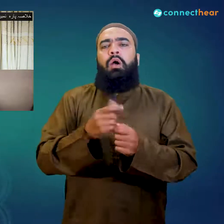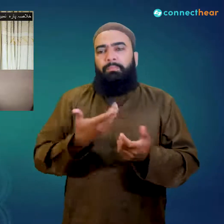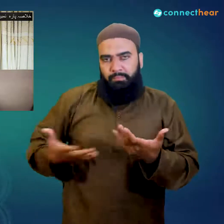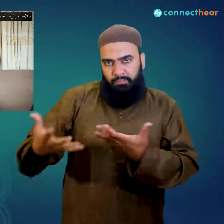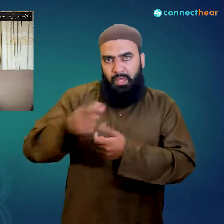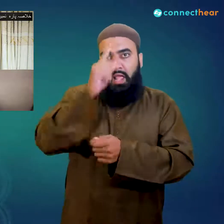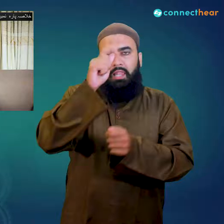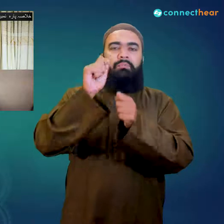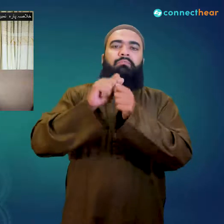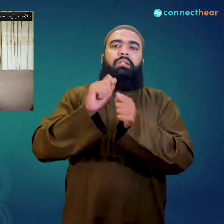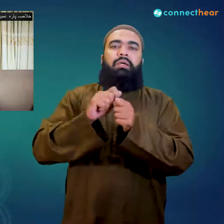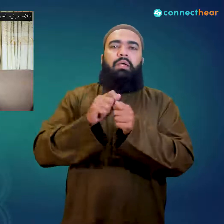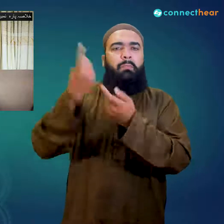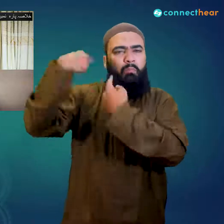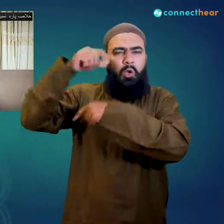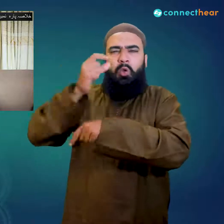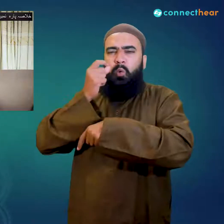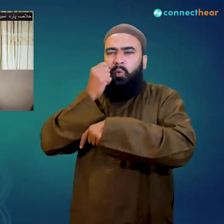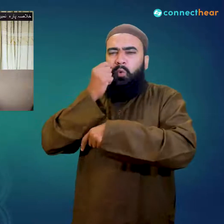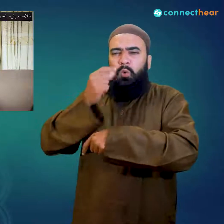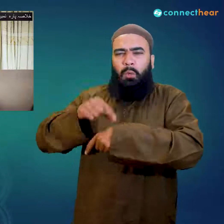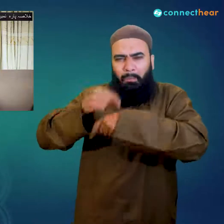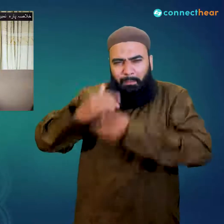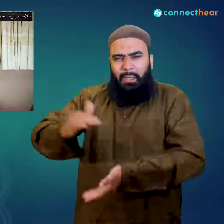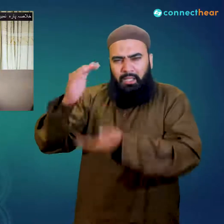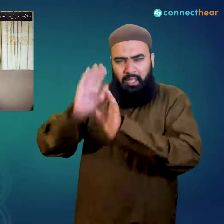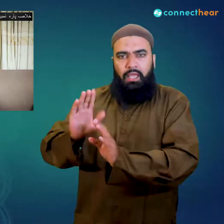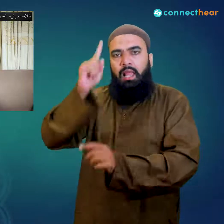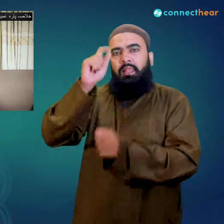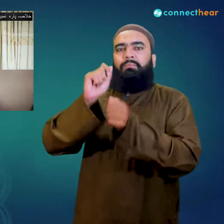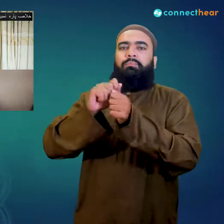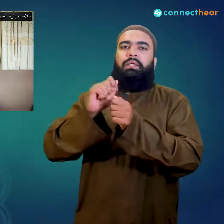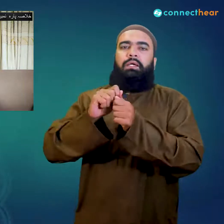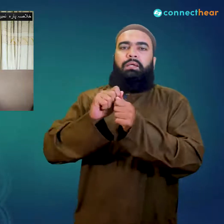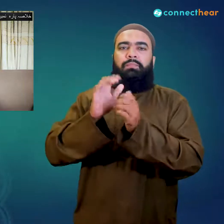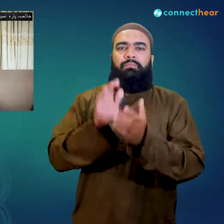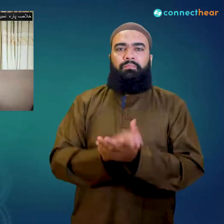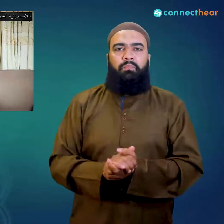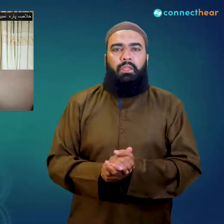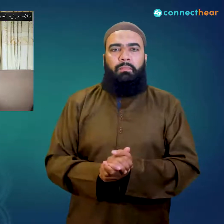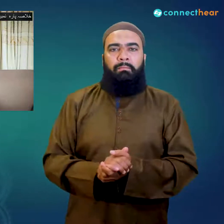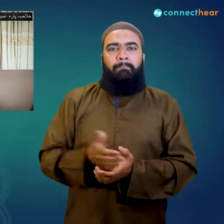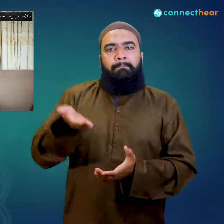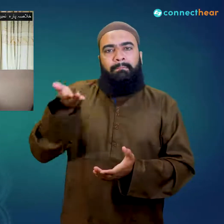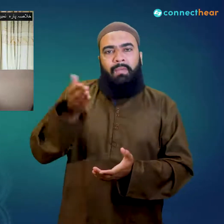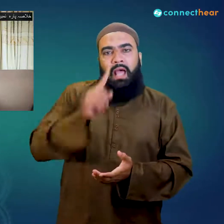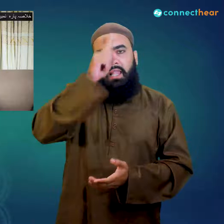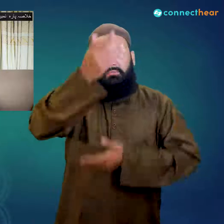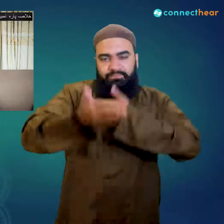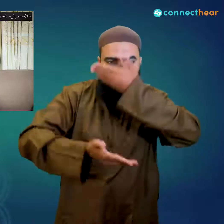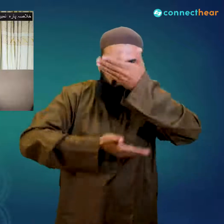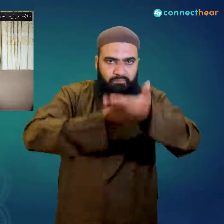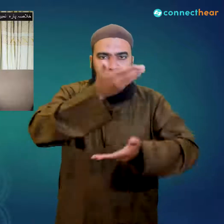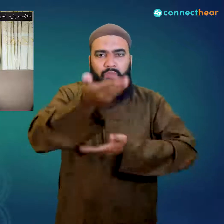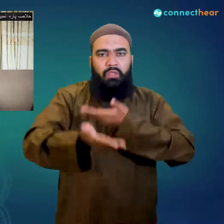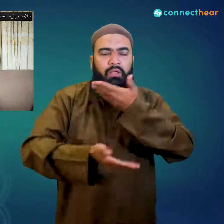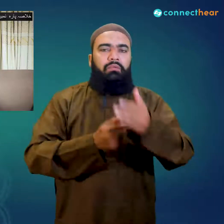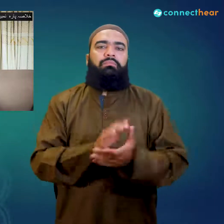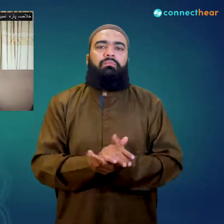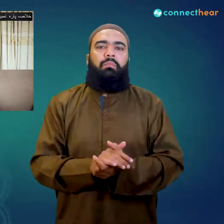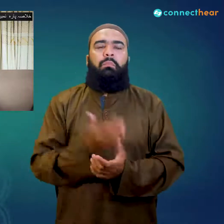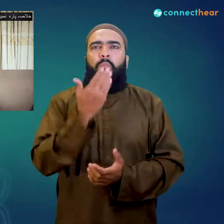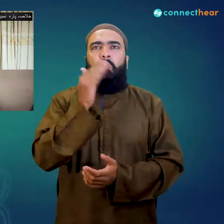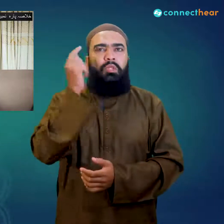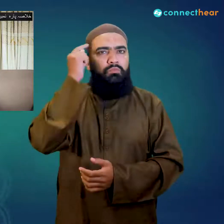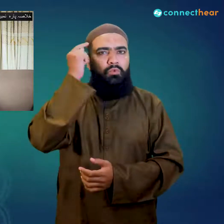کیا، تاکہ تم تقوی اختیار کرو۔ پھر اس کے بعد اللہ نے اپنی توحید کی نشانیاں بیان کی، تاکہ انسان اللہ کی